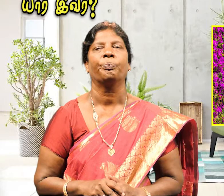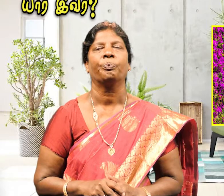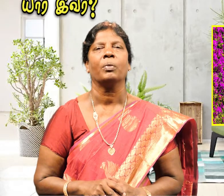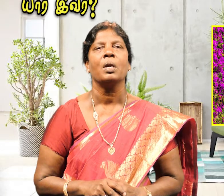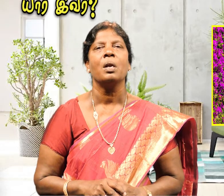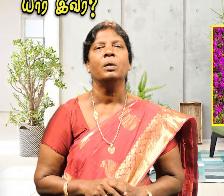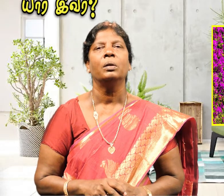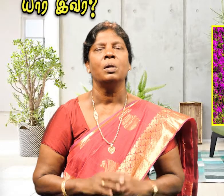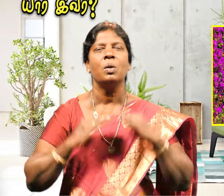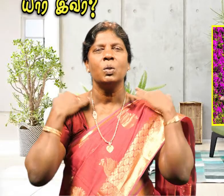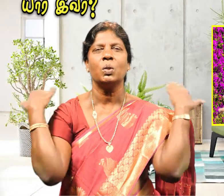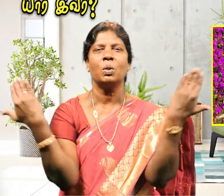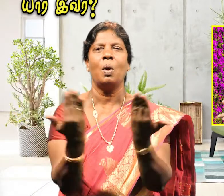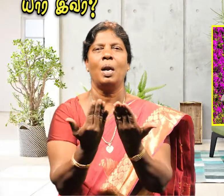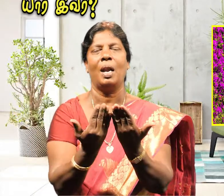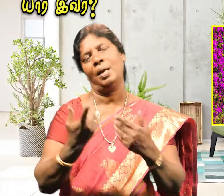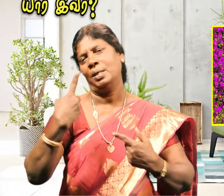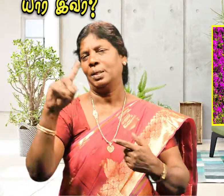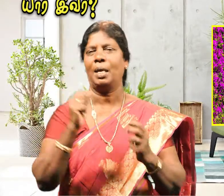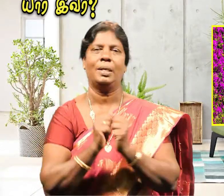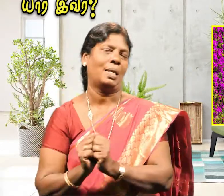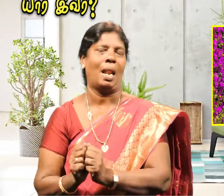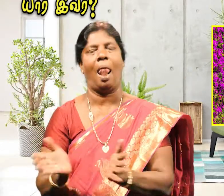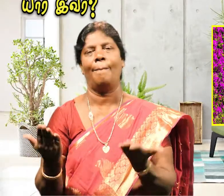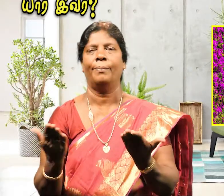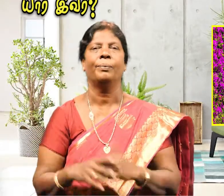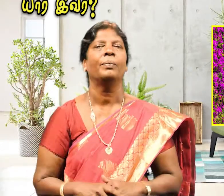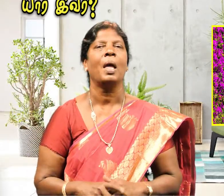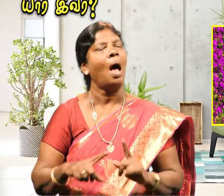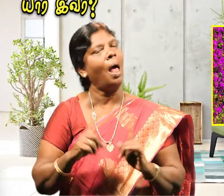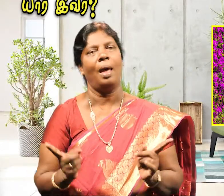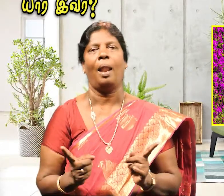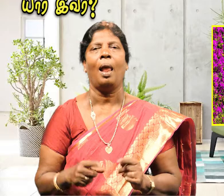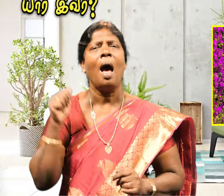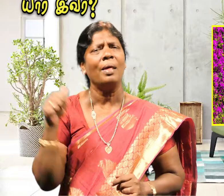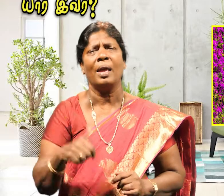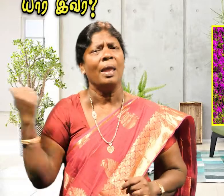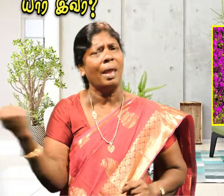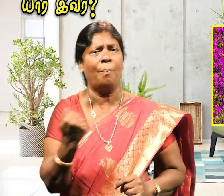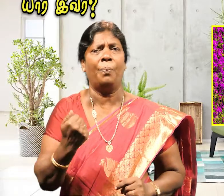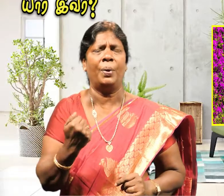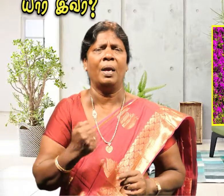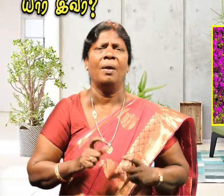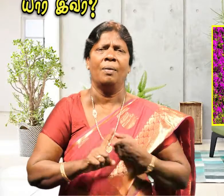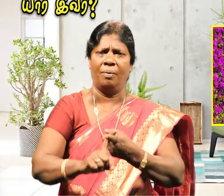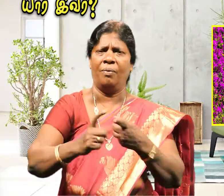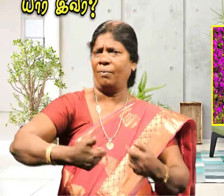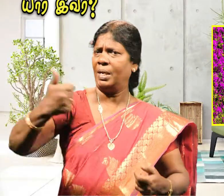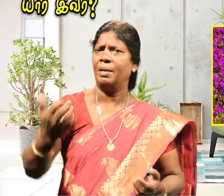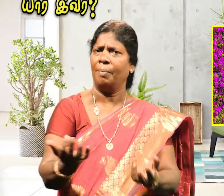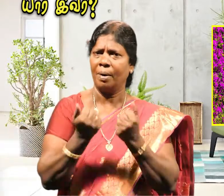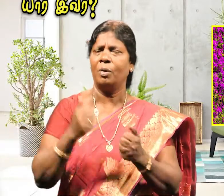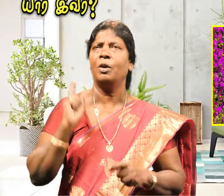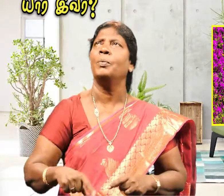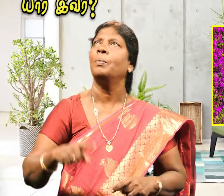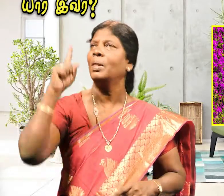இருக்கிறார். சூழ்நிலைகளை சரி செய்து விடுவது என்பது அடுத்த விஷயம், ஆனால் அதை எப்படி